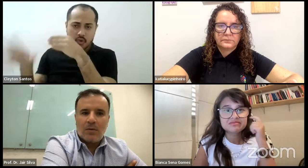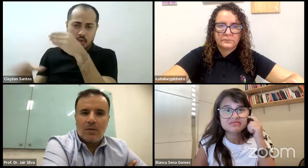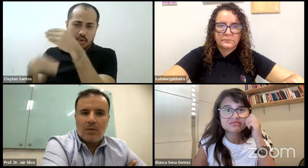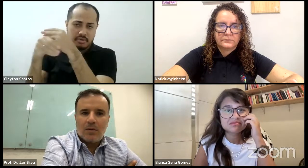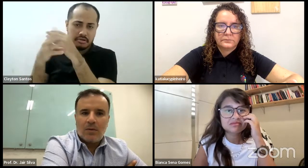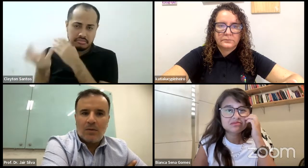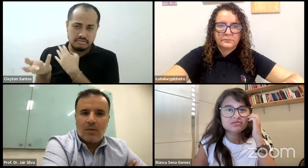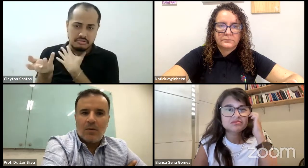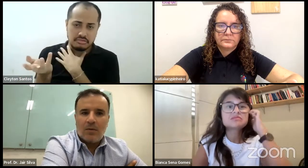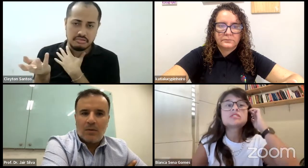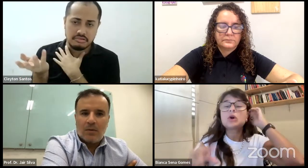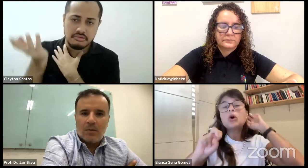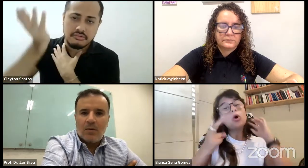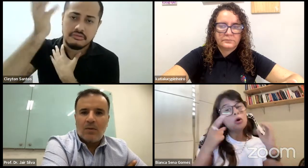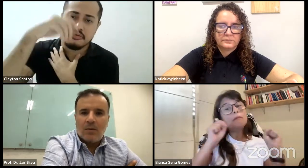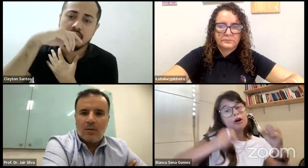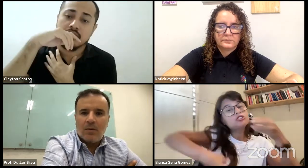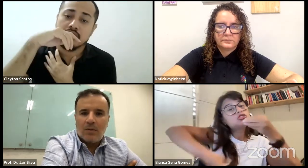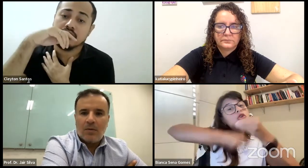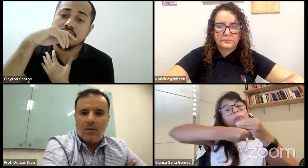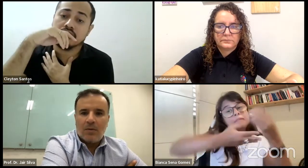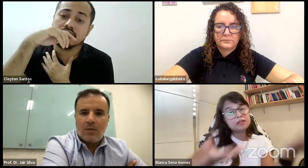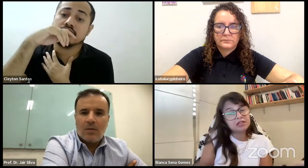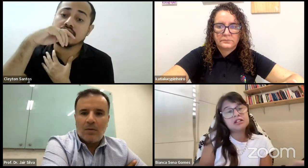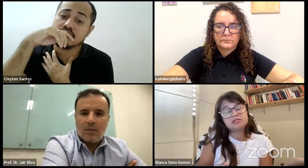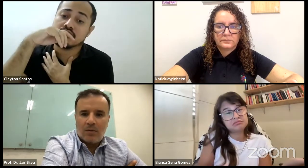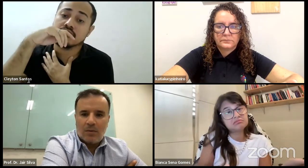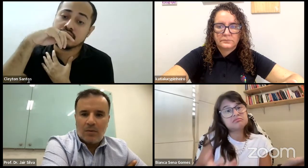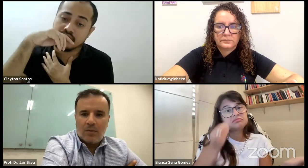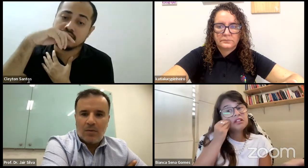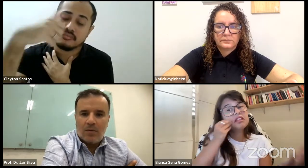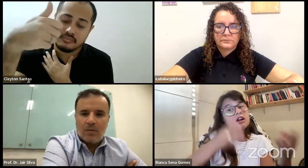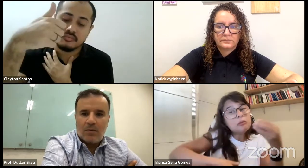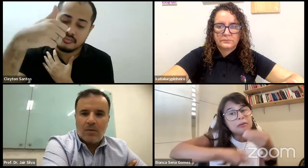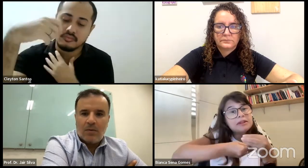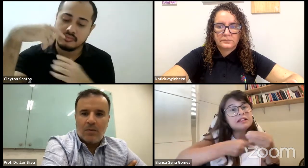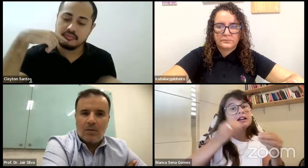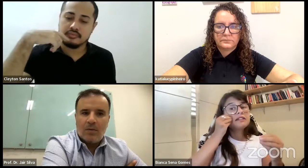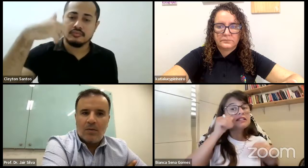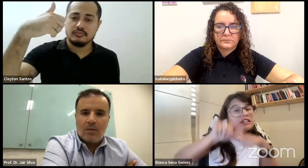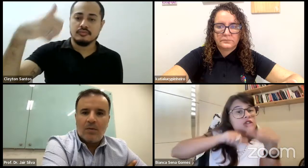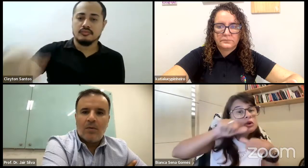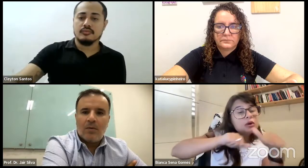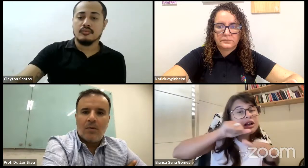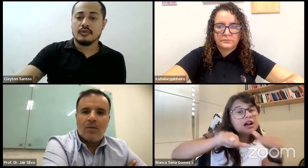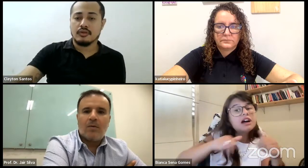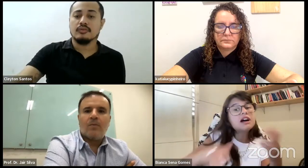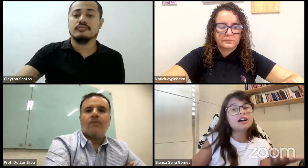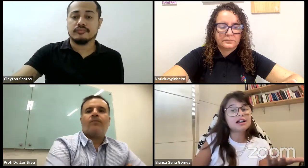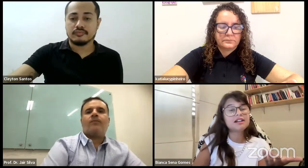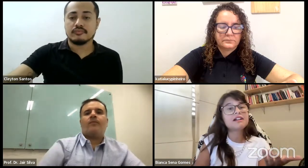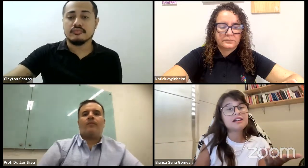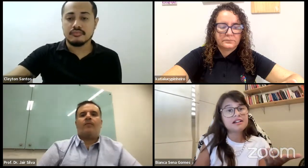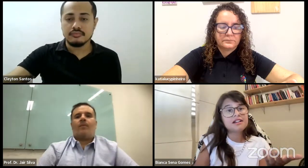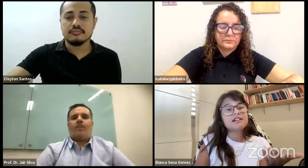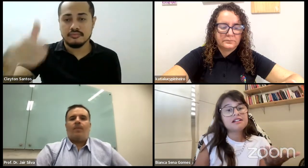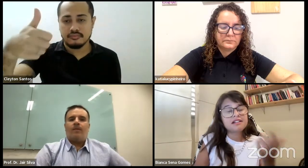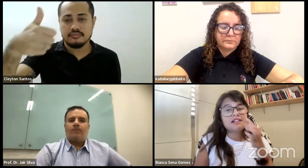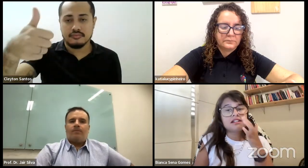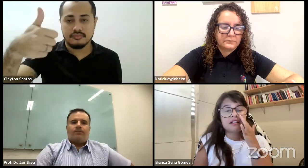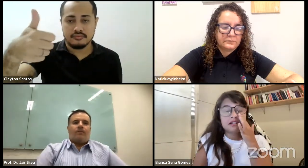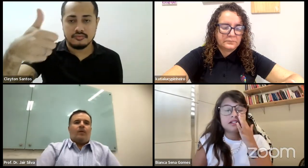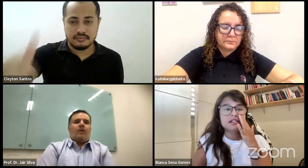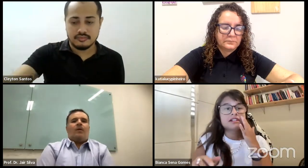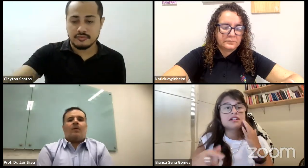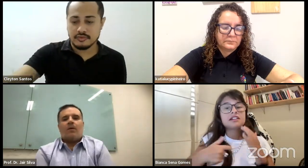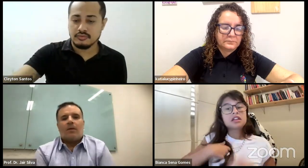para mim, você pode descartar. Eu terei que complementar, então? Ou você pode tentar complementar, tentar